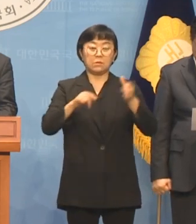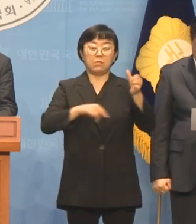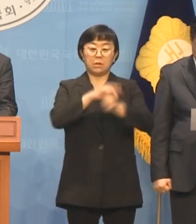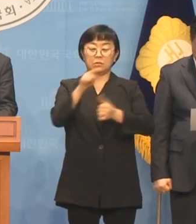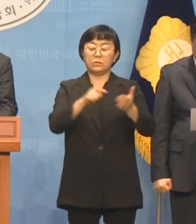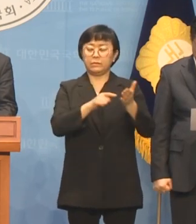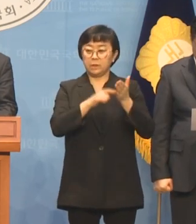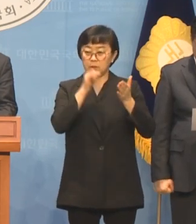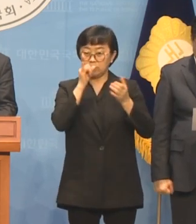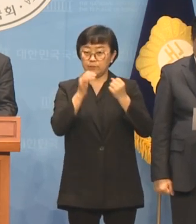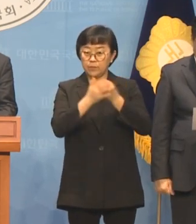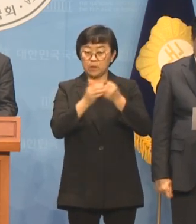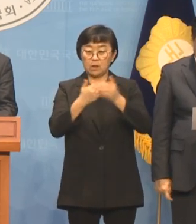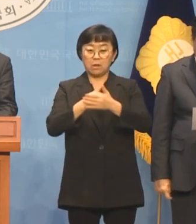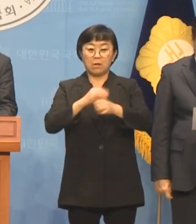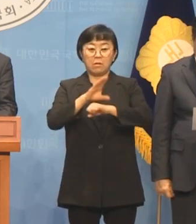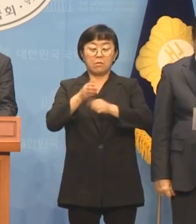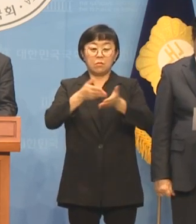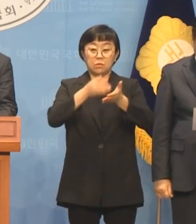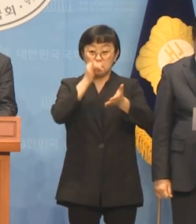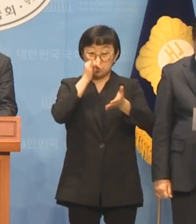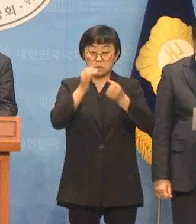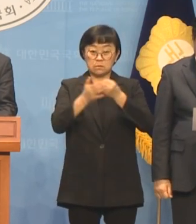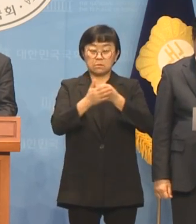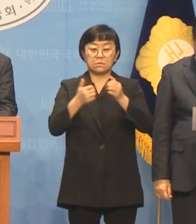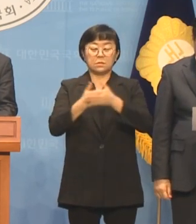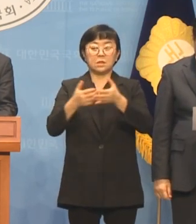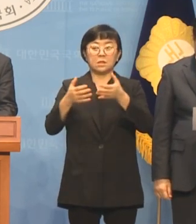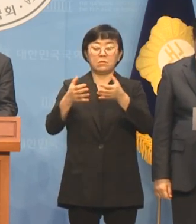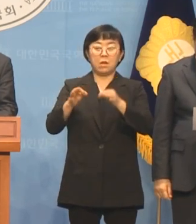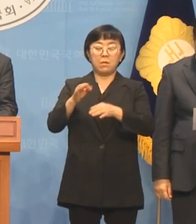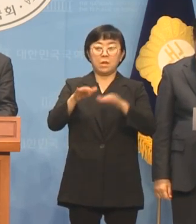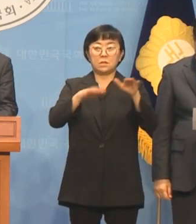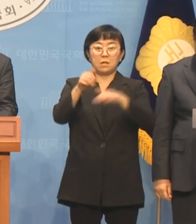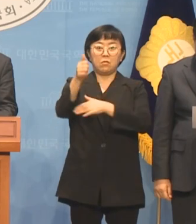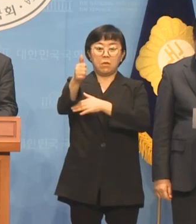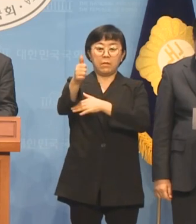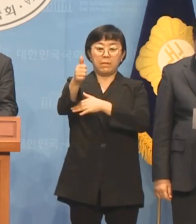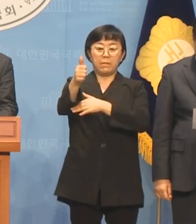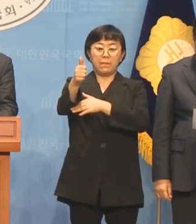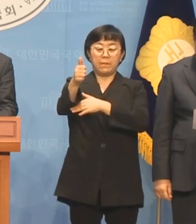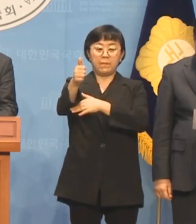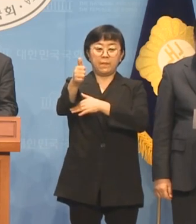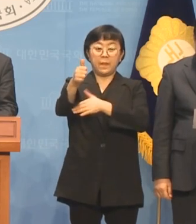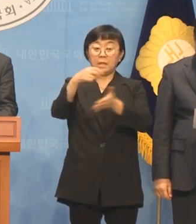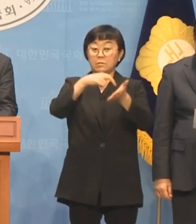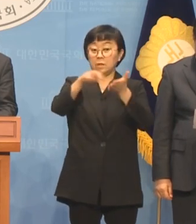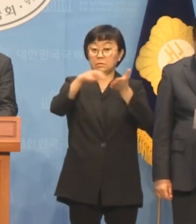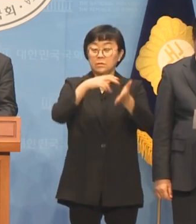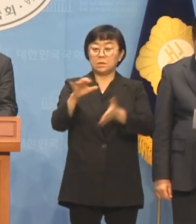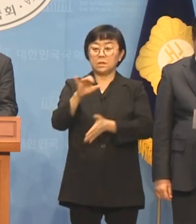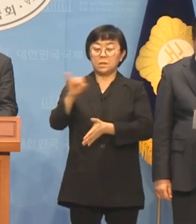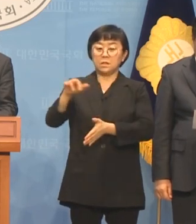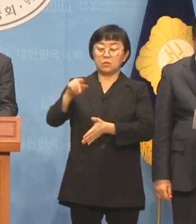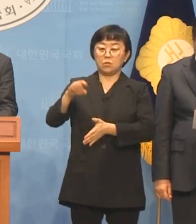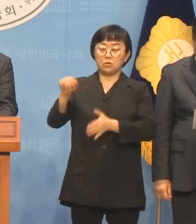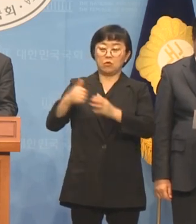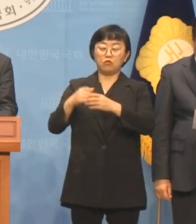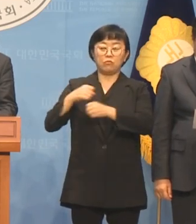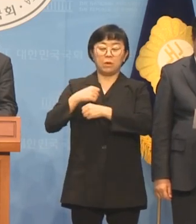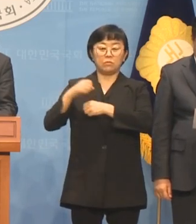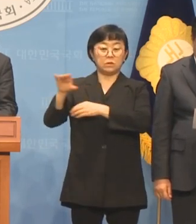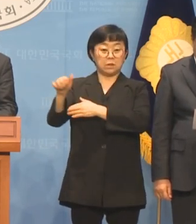드러났습니다. 언론 보도에 따르면 김계환 해병대 사령관의 메시지에 이종섭 당시 국방부